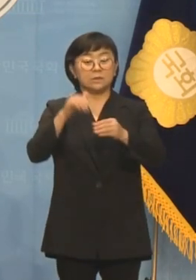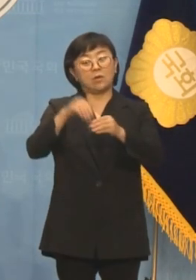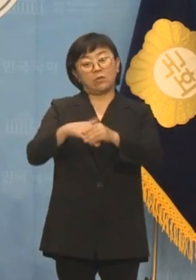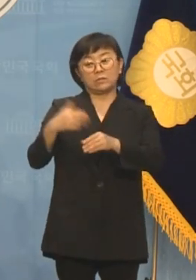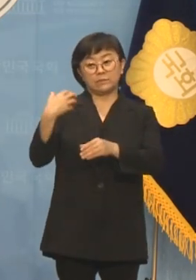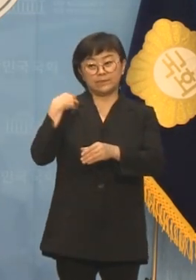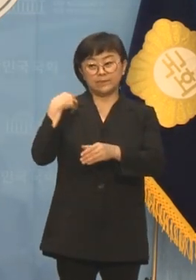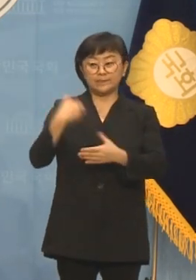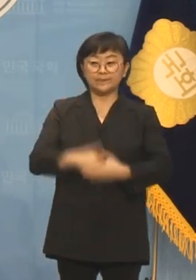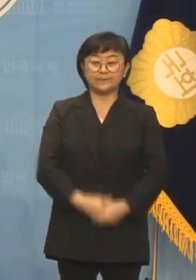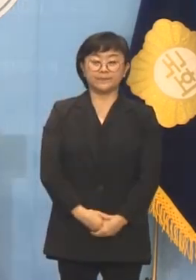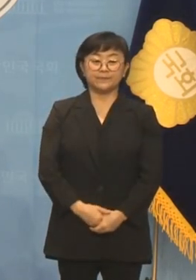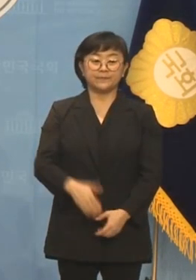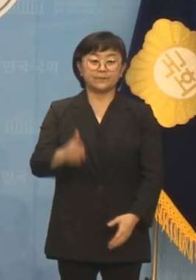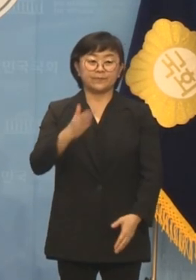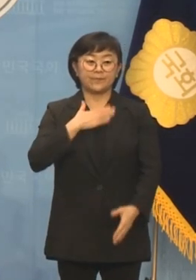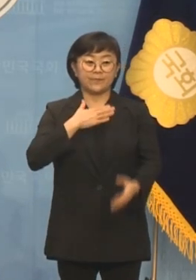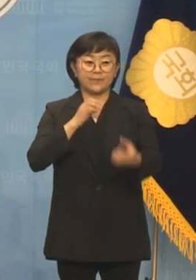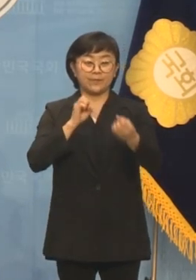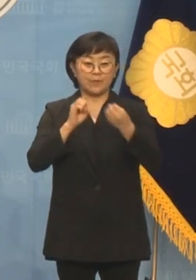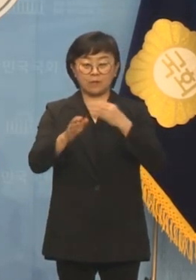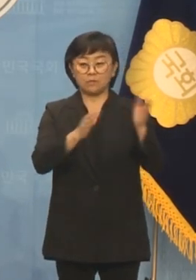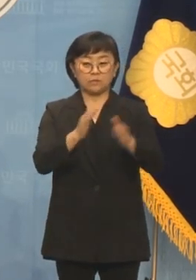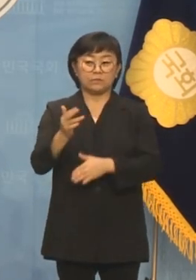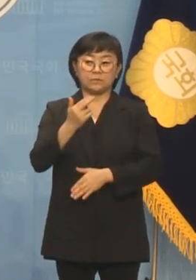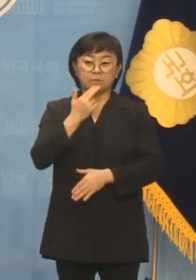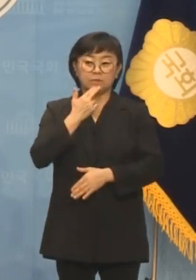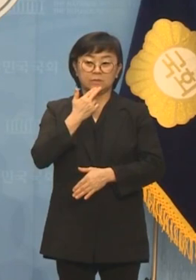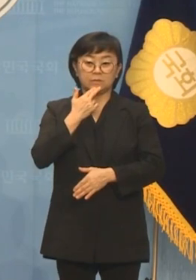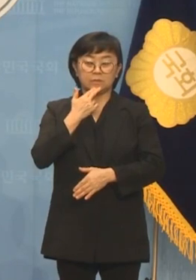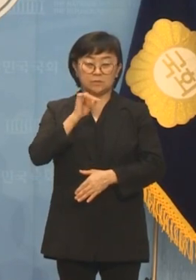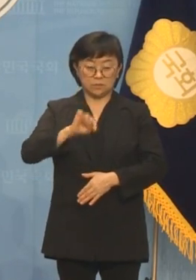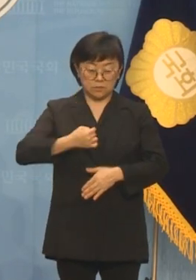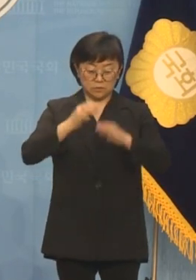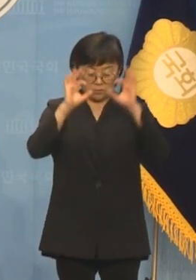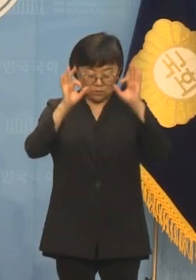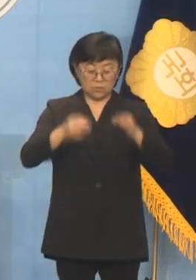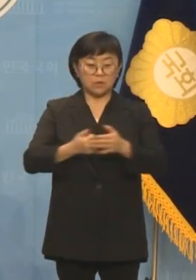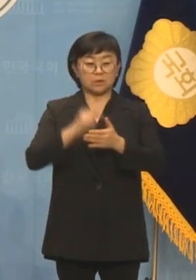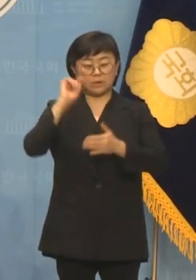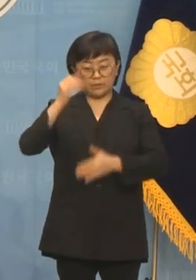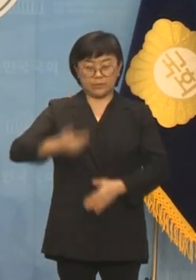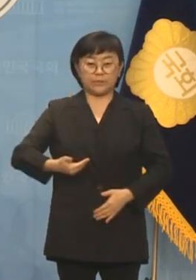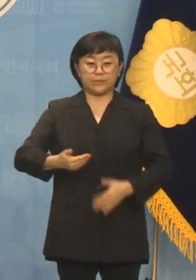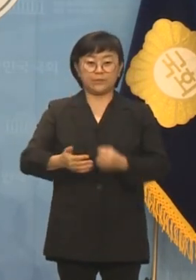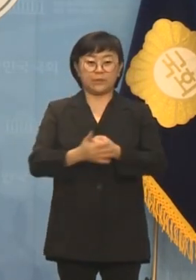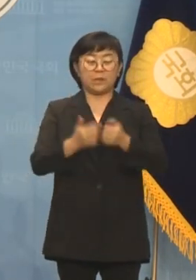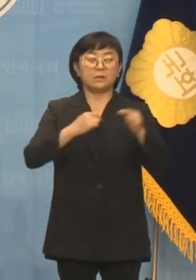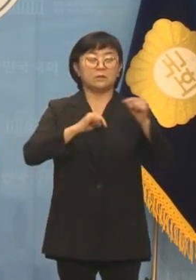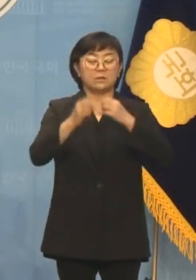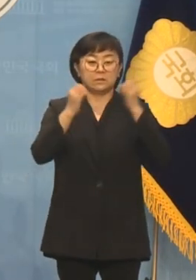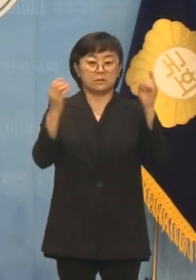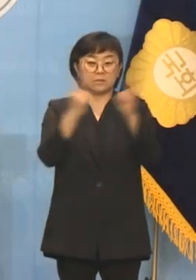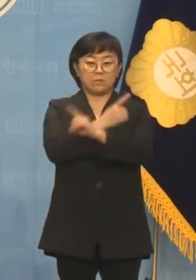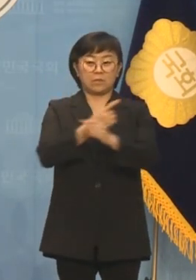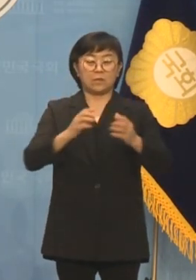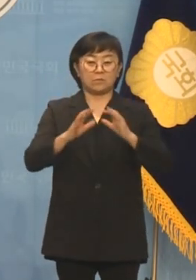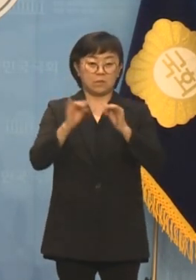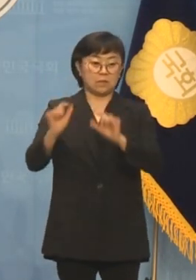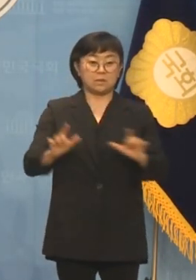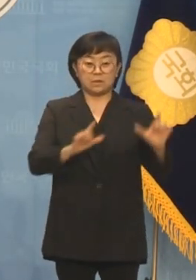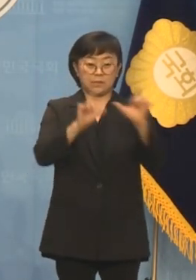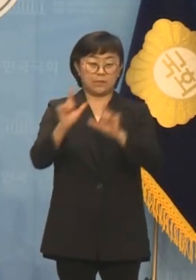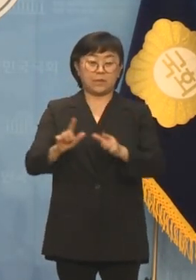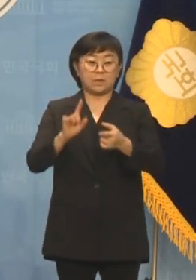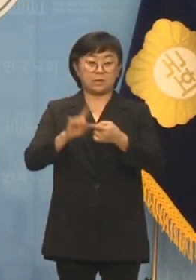사명입니다. 저는 답이 준비되어 있지 않습니다. 스스로 돌아보고 자문하면서 정치개혁과 민생의